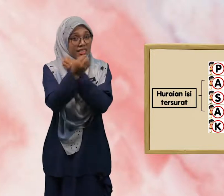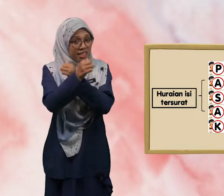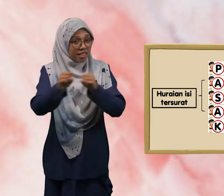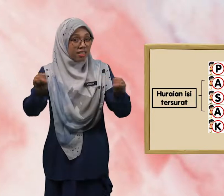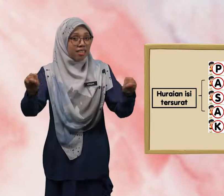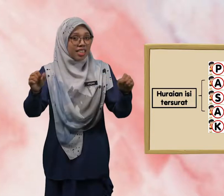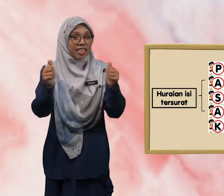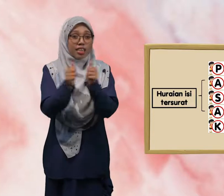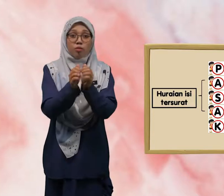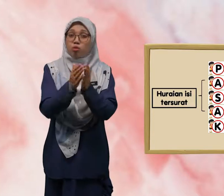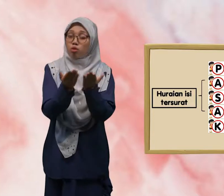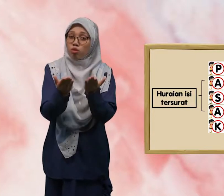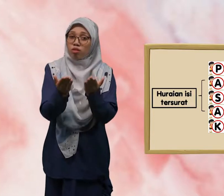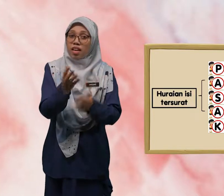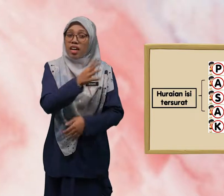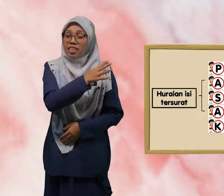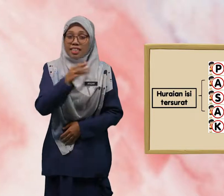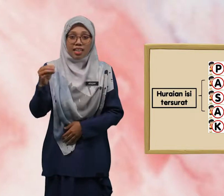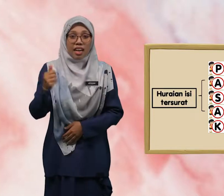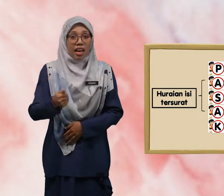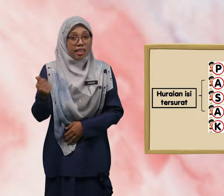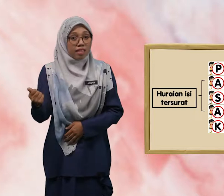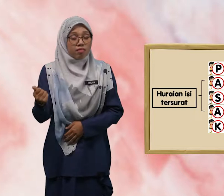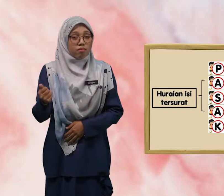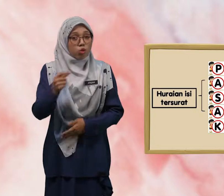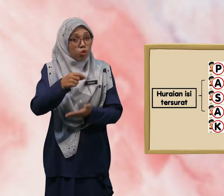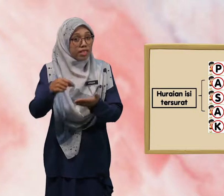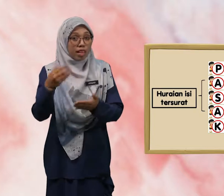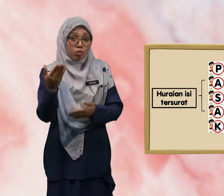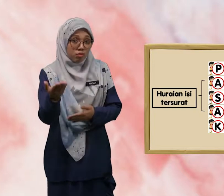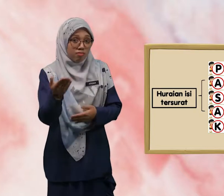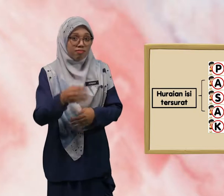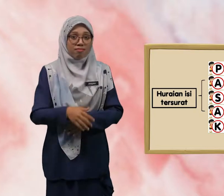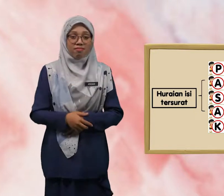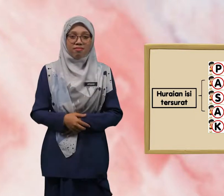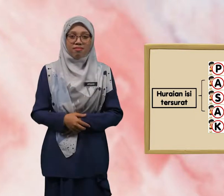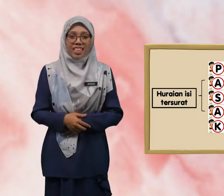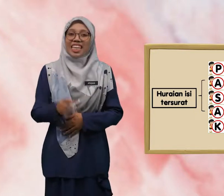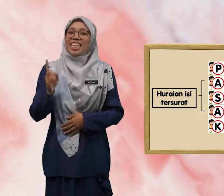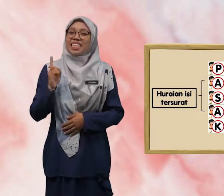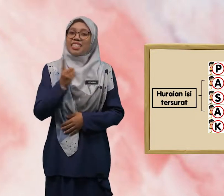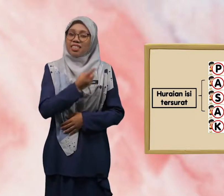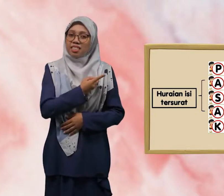sedia dengan buku dan alat tulis kamu kita